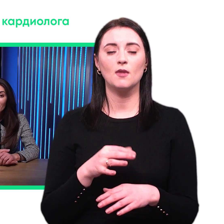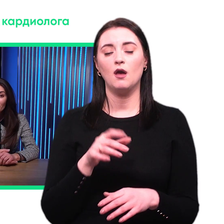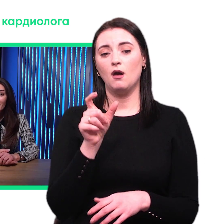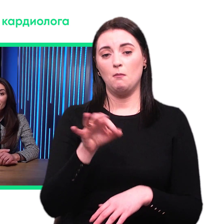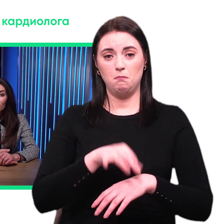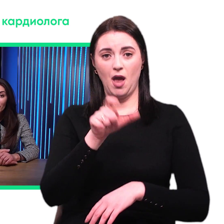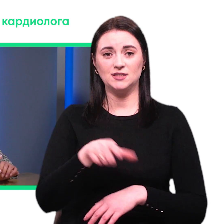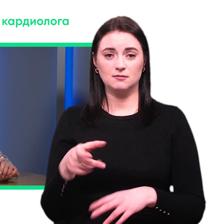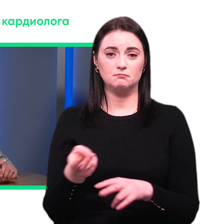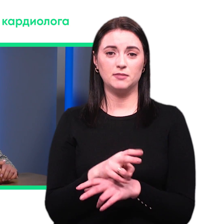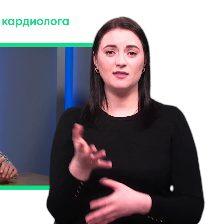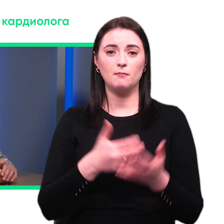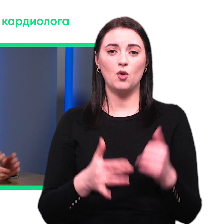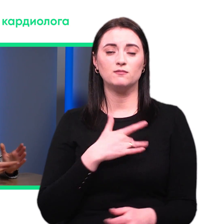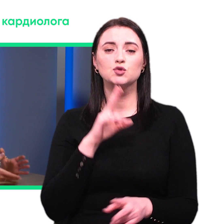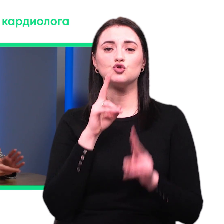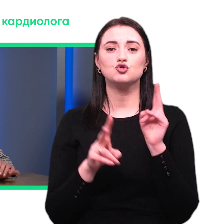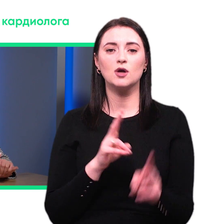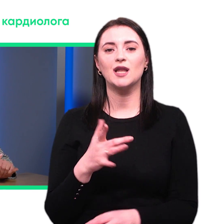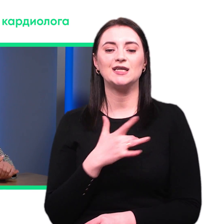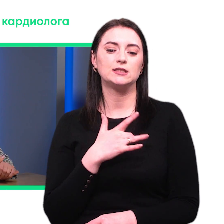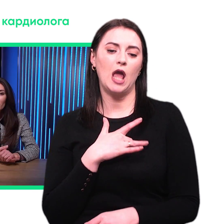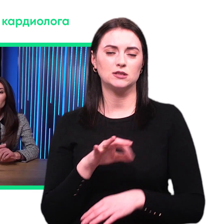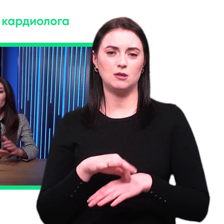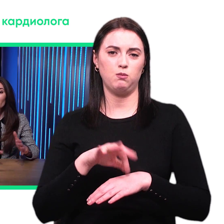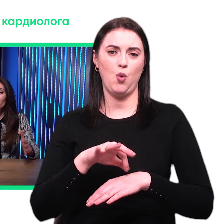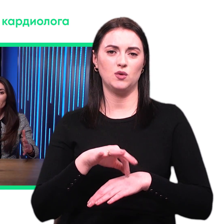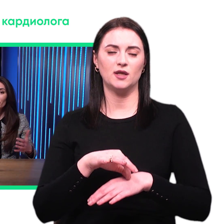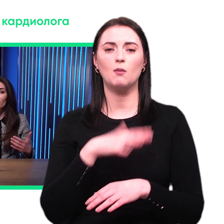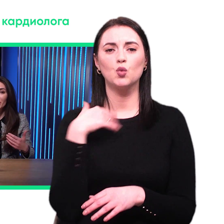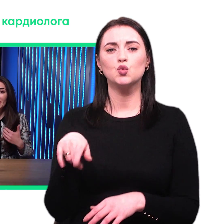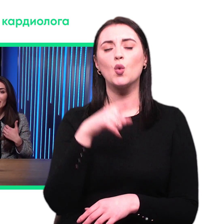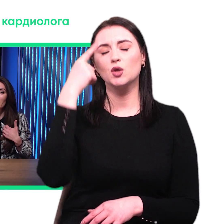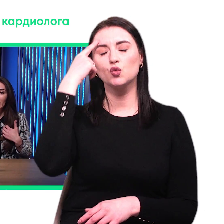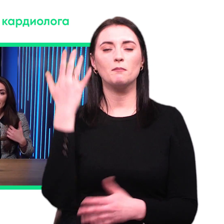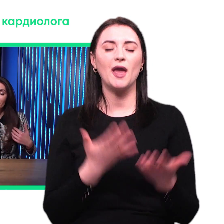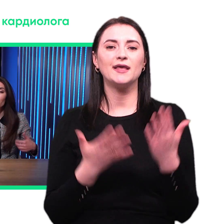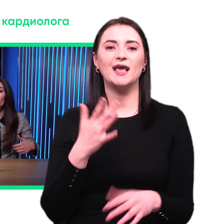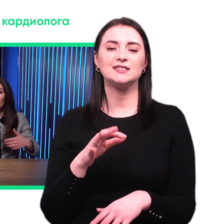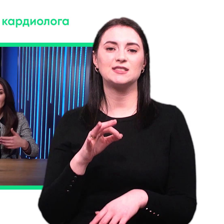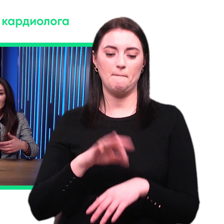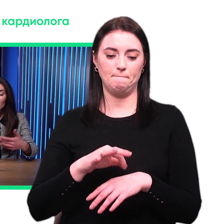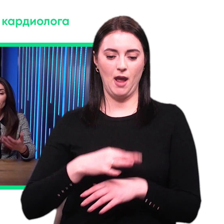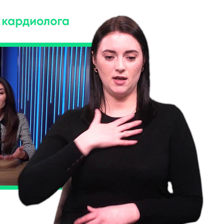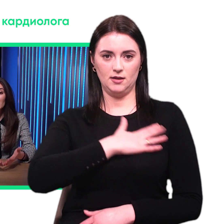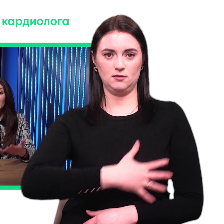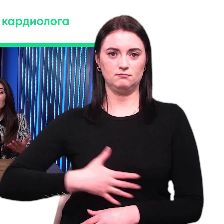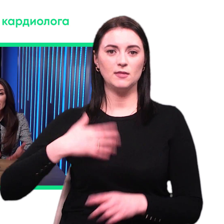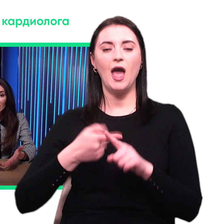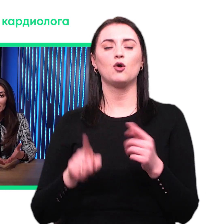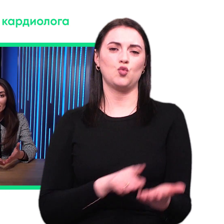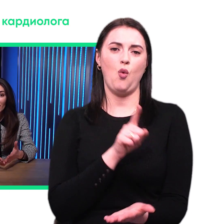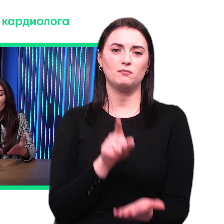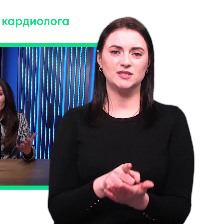приходят на прием к кардиологу, жалуются на сердечную боль. Многие думают, что если болит в грудной клетке, то это